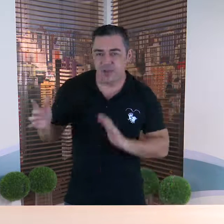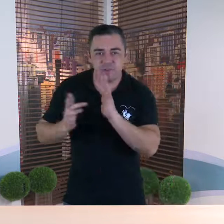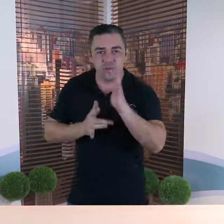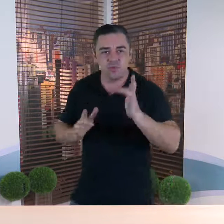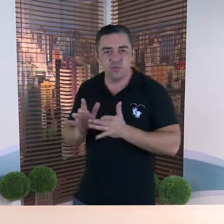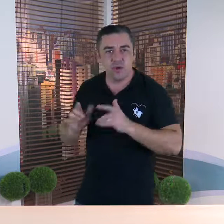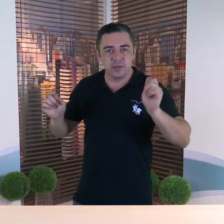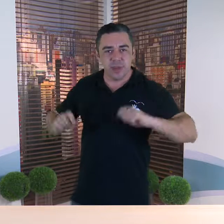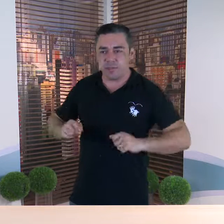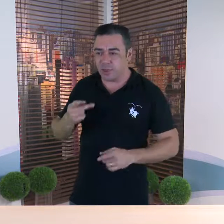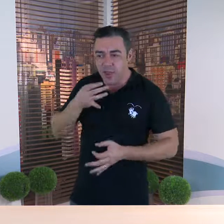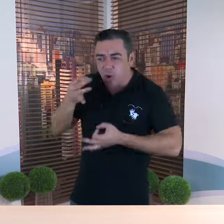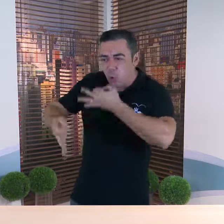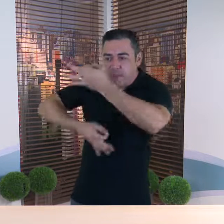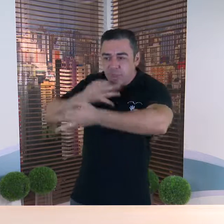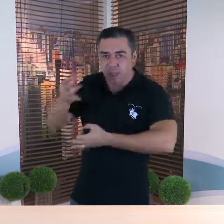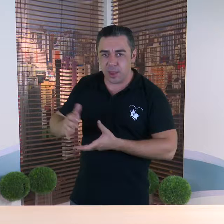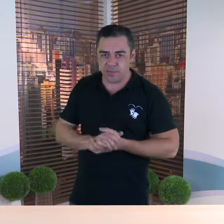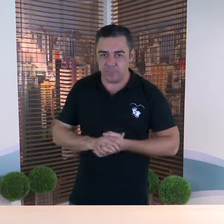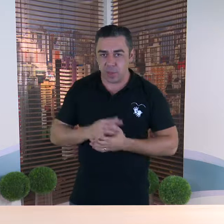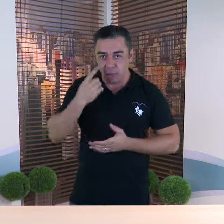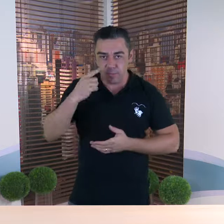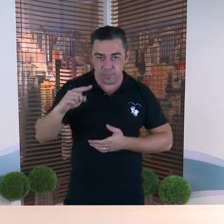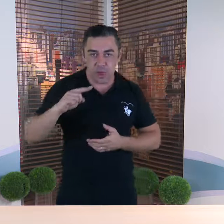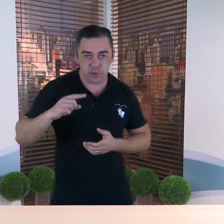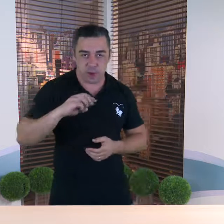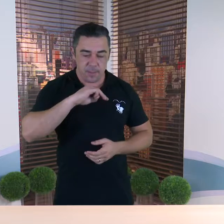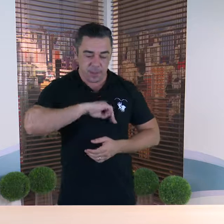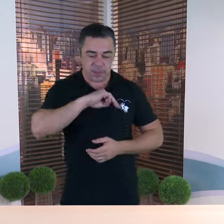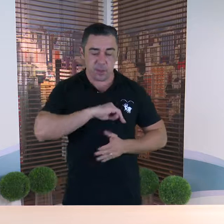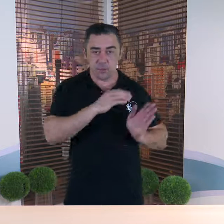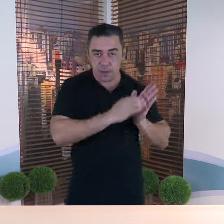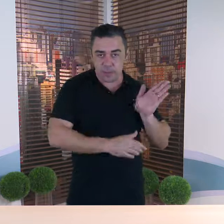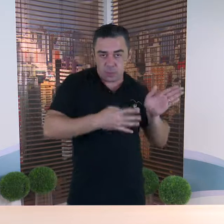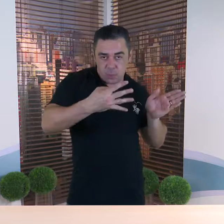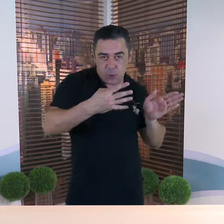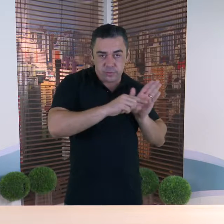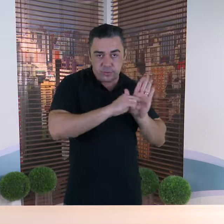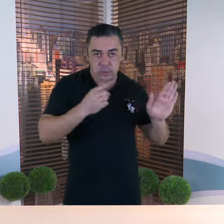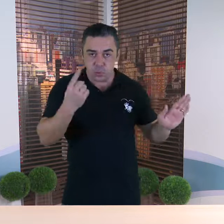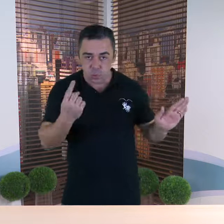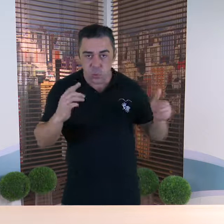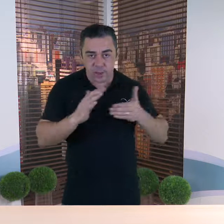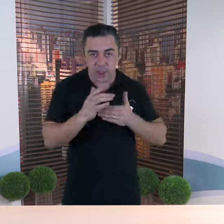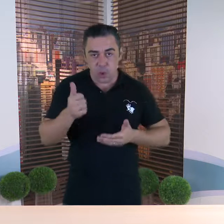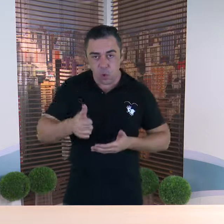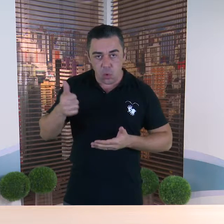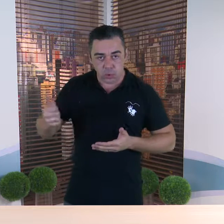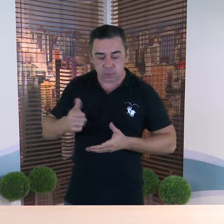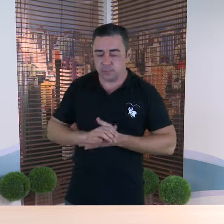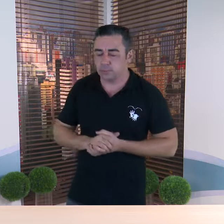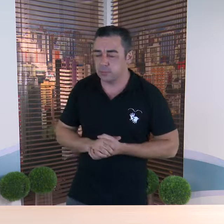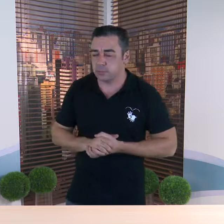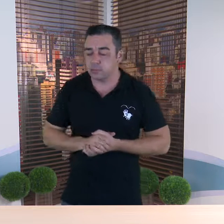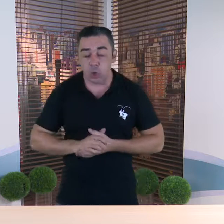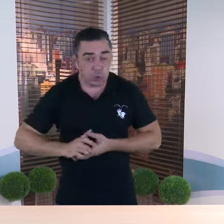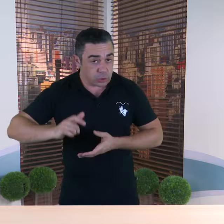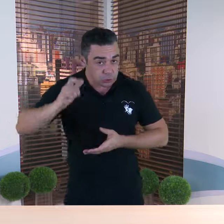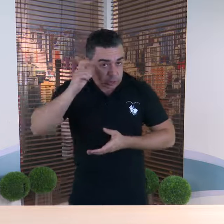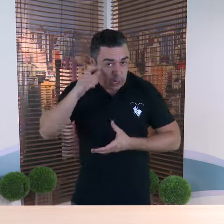era Jesus e foi capaz de argumentar com ele. Veja Mateus capítulo 4, versículo 1 até o 11. O